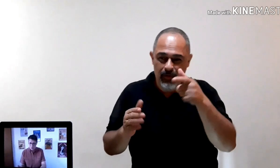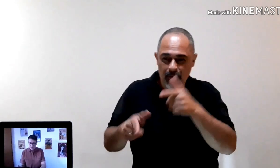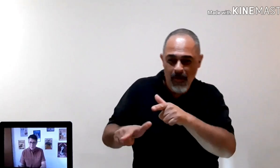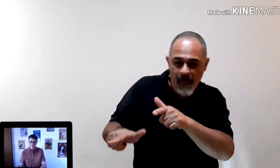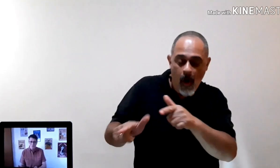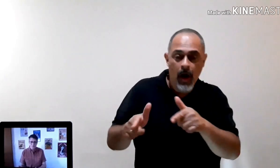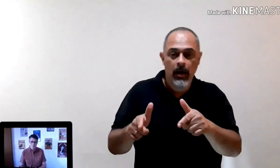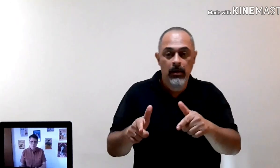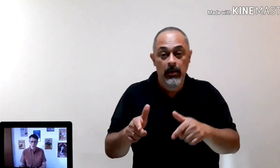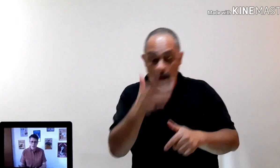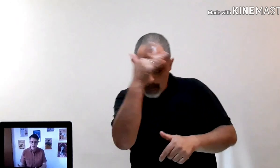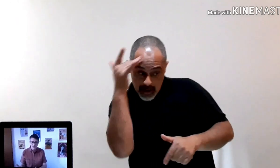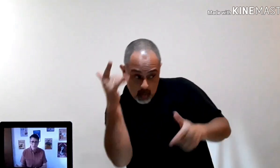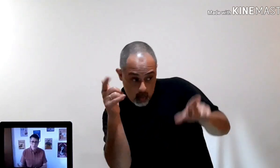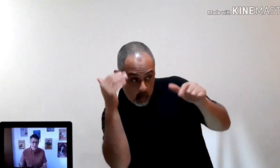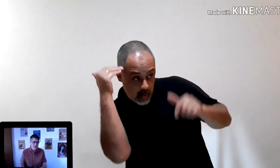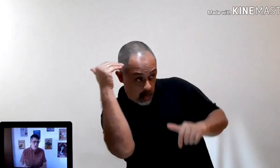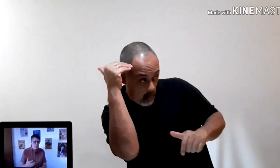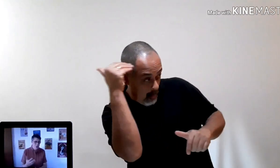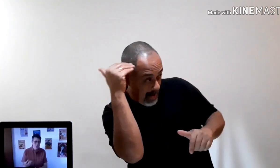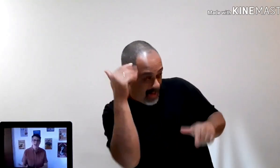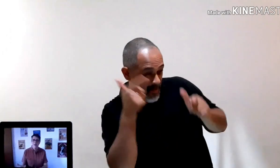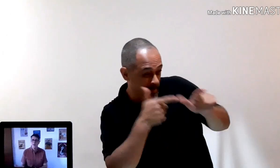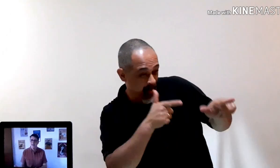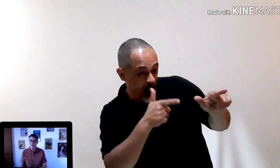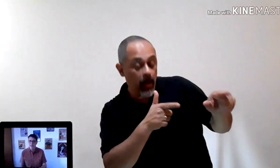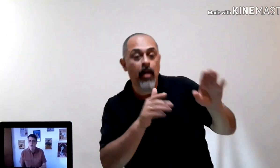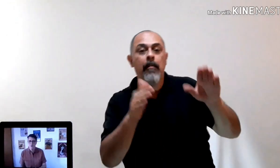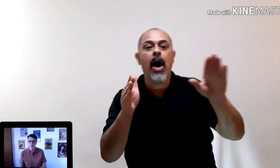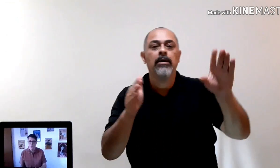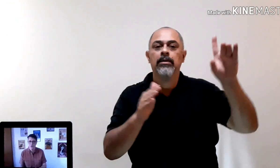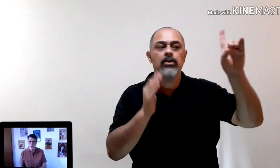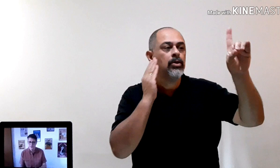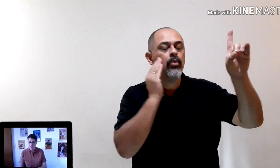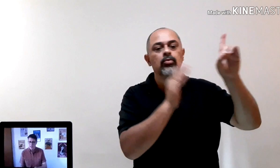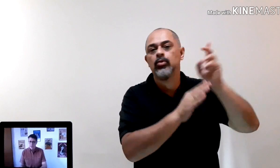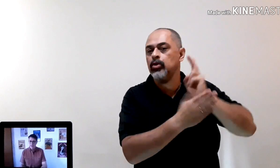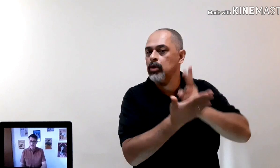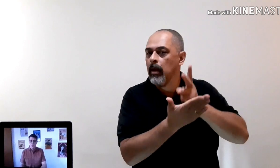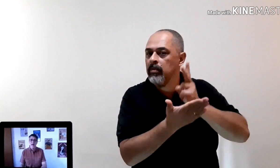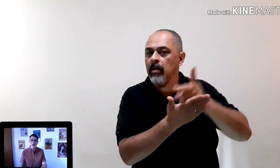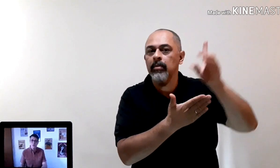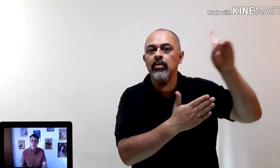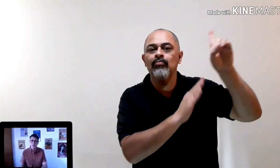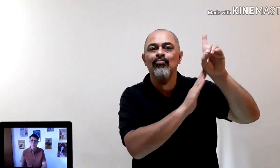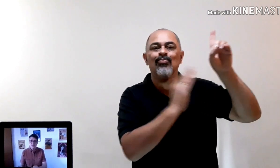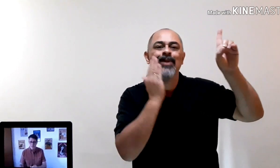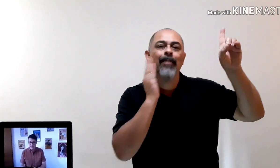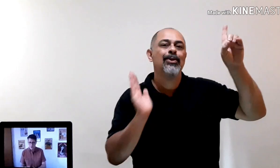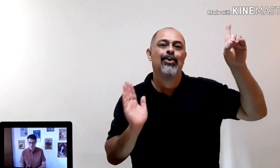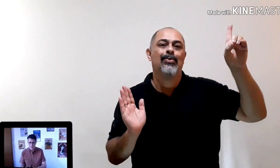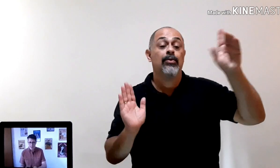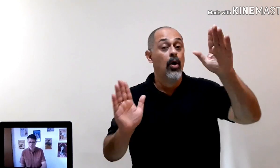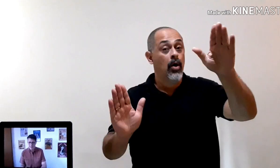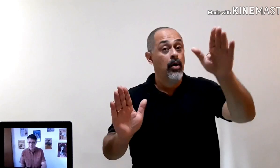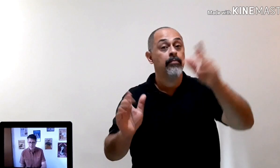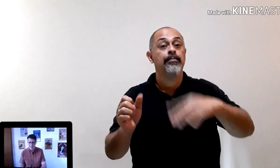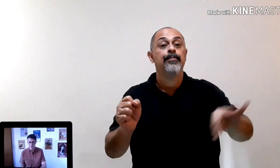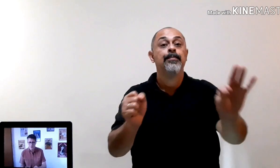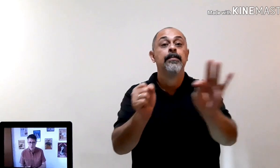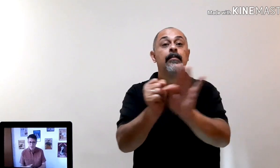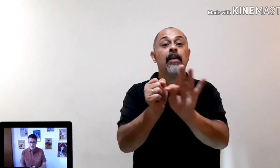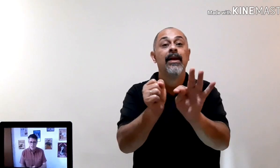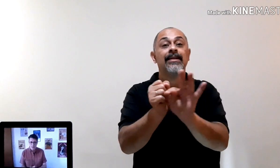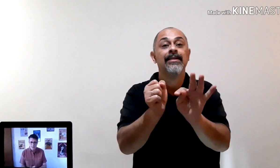de Deus. Então, o que a gente pode aprender com as provações, né? O que Tiago, então, nos ensina na carta